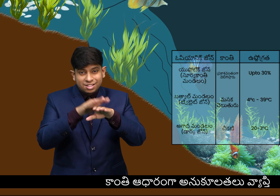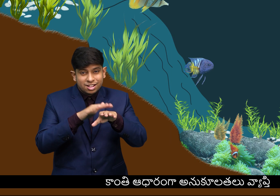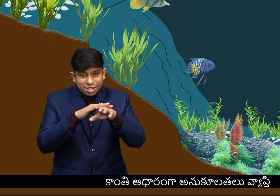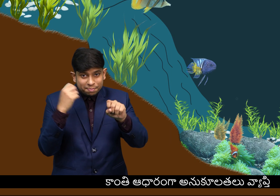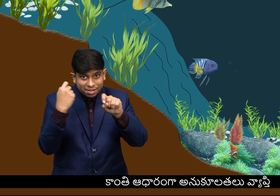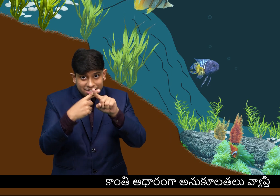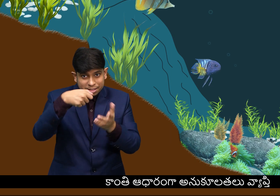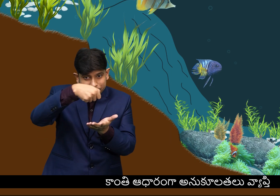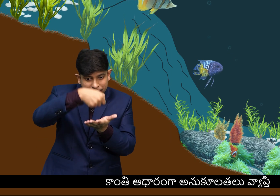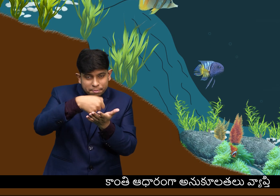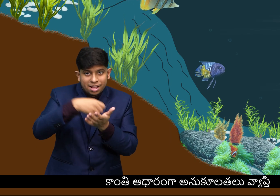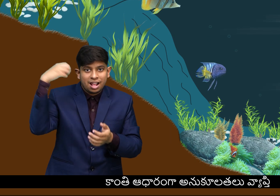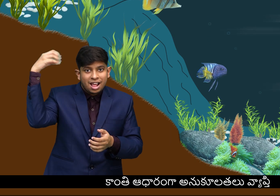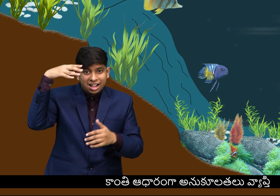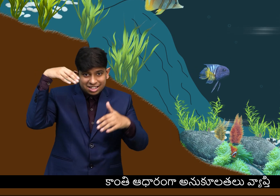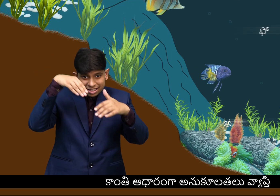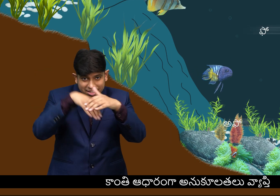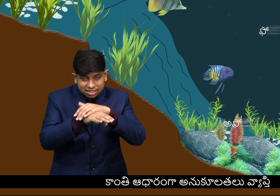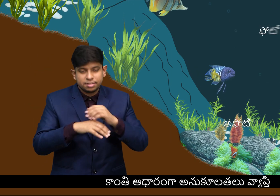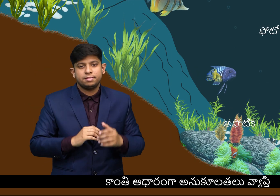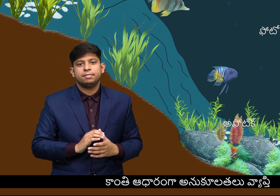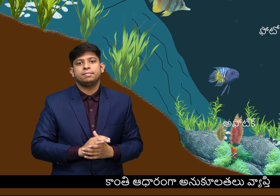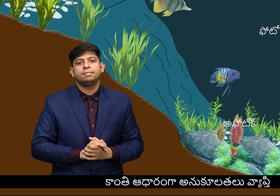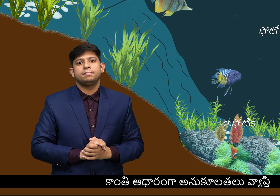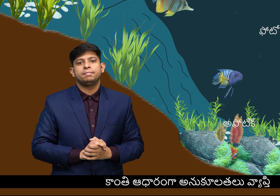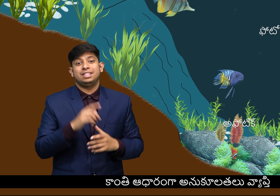కాంతి ఆధారంగా అనుకూలతలు, వ్యాప్తి,